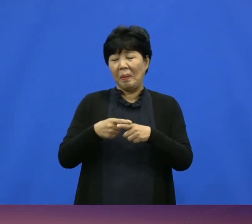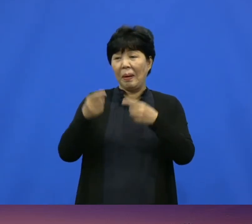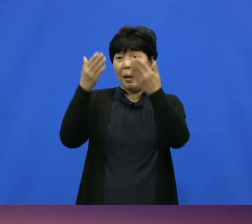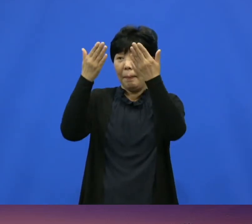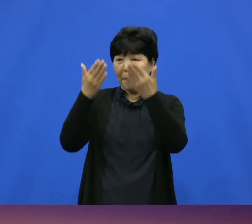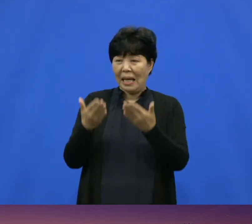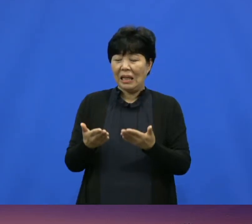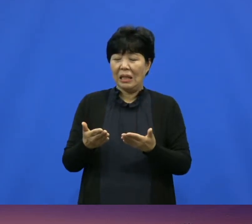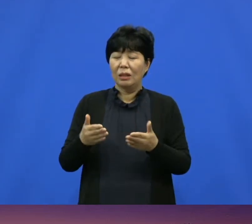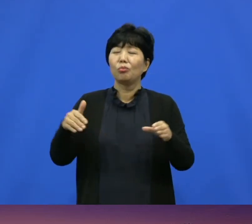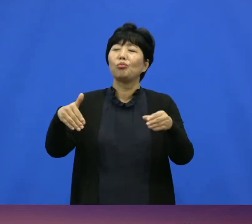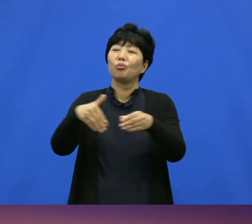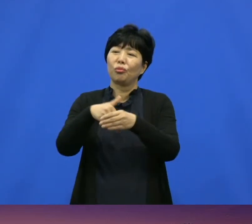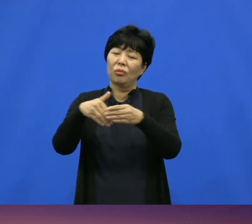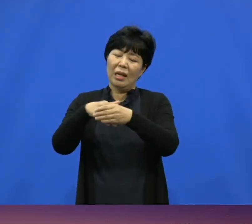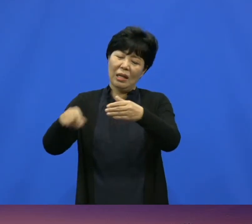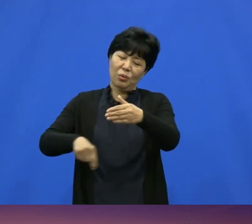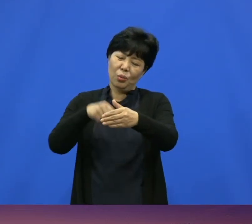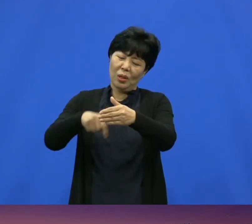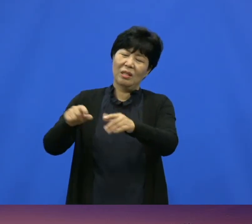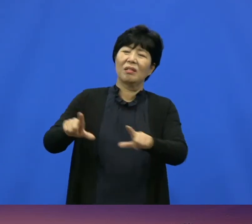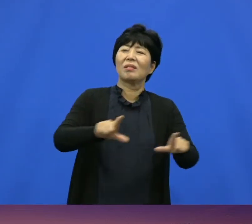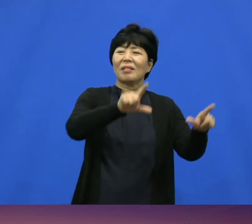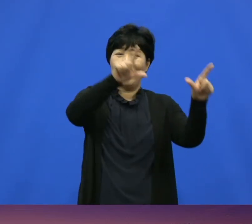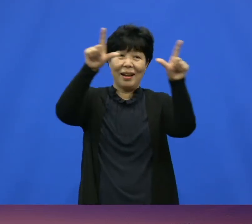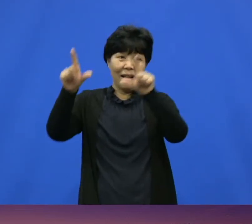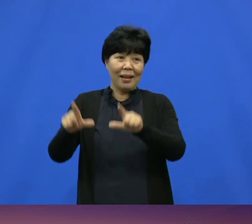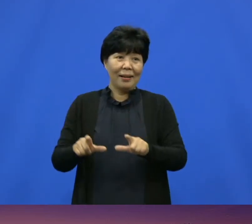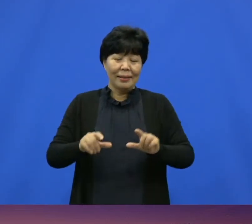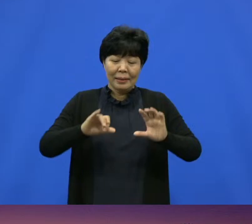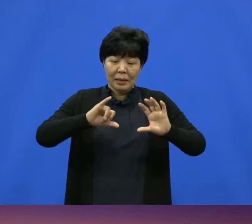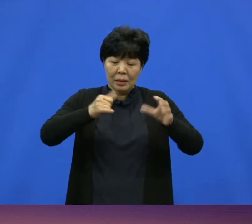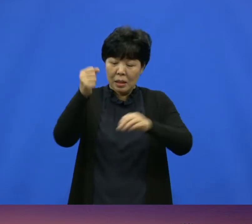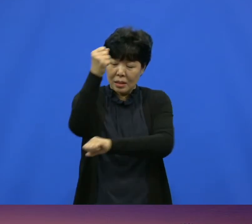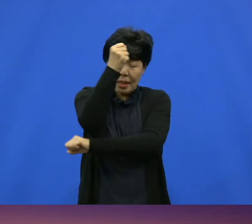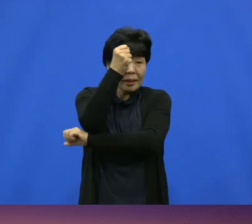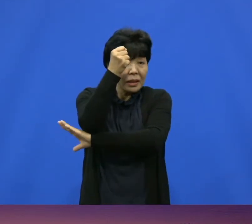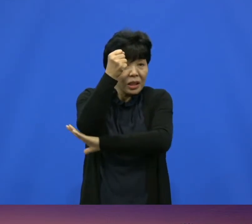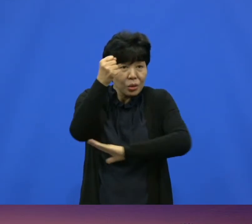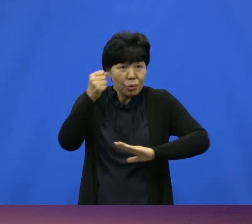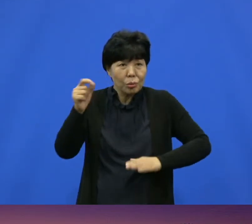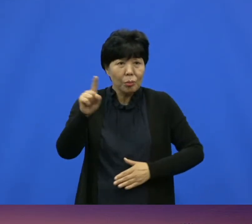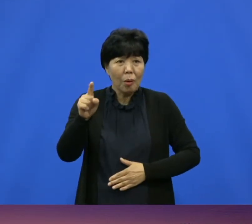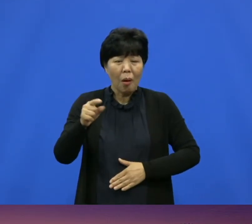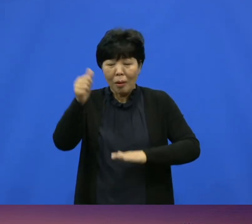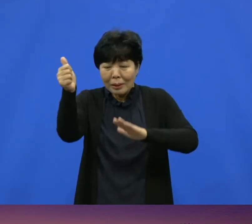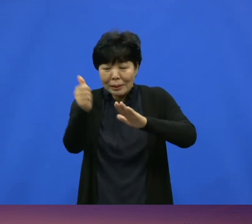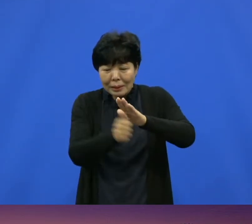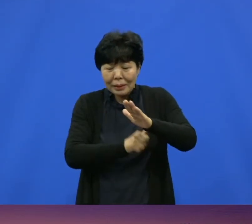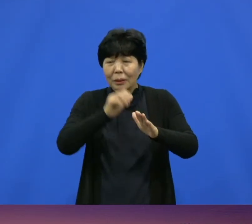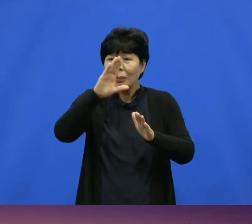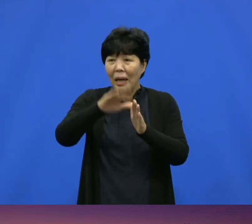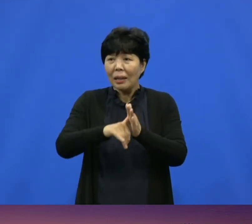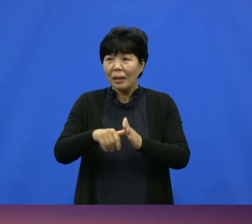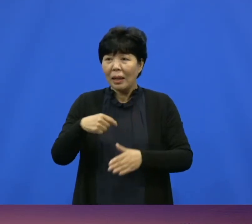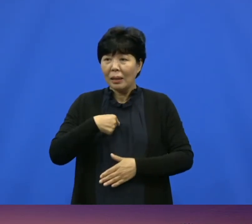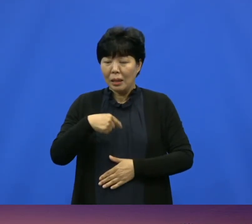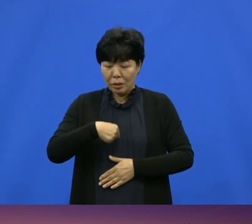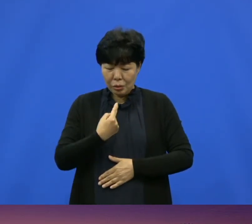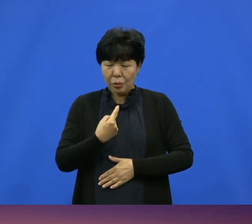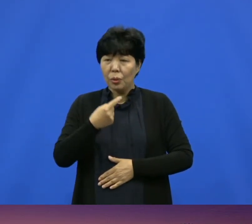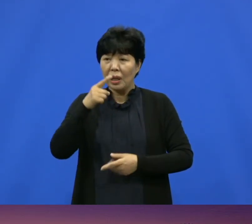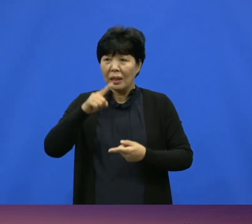우리가 살아가요. 그리고 우리는 세상적인 기준 속에서 실패할 때 자기를 평가절하하고